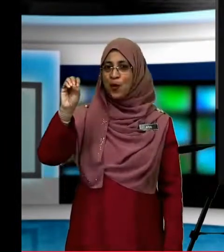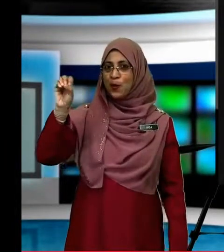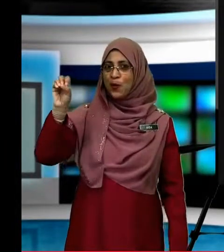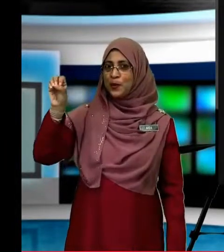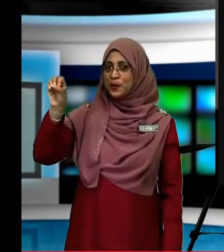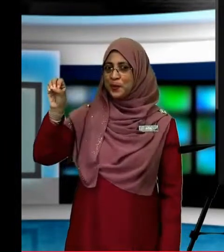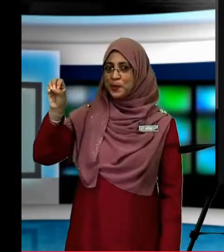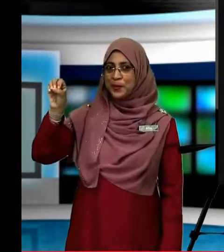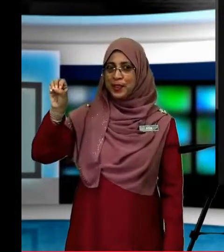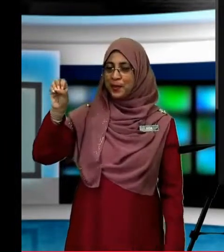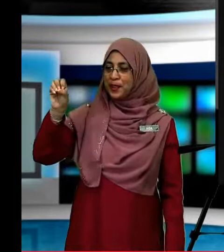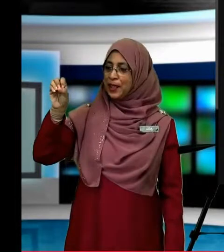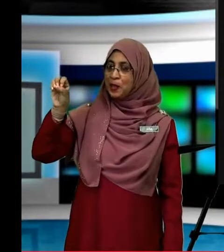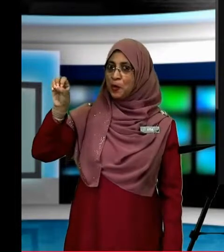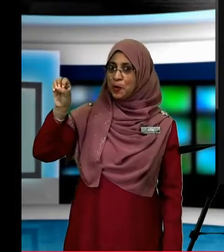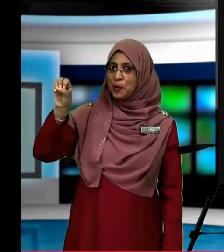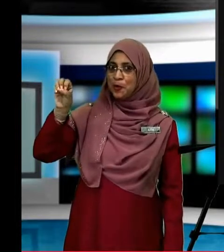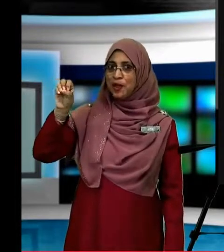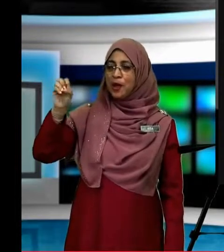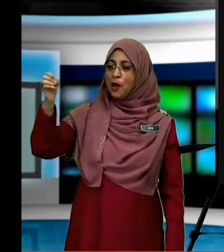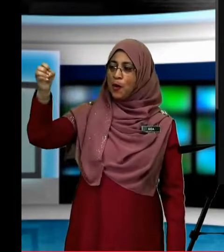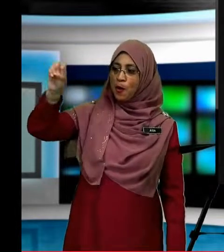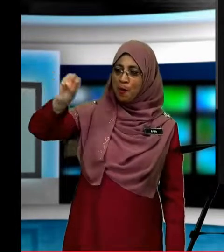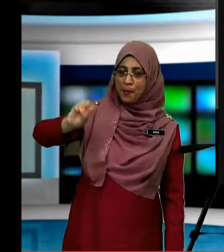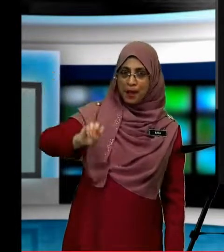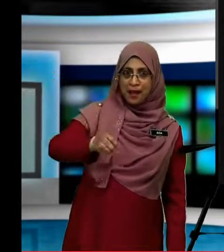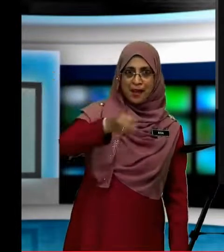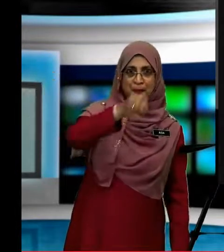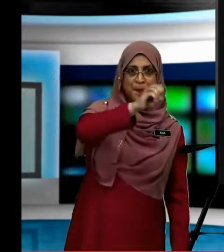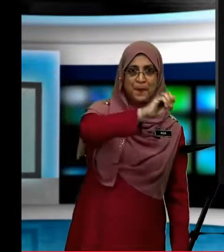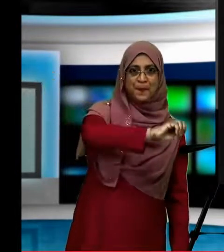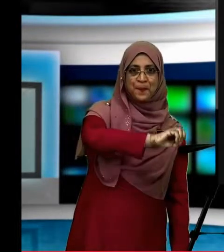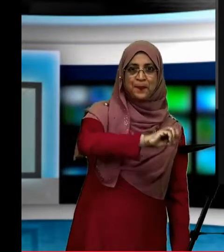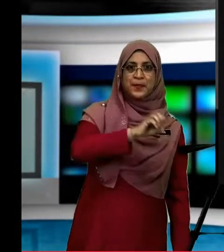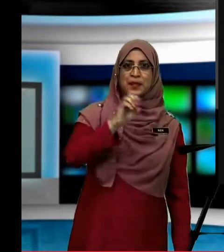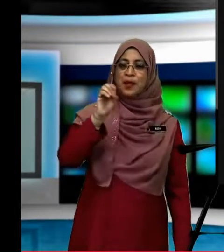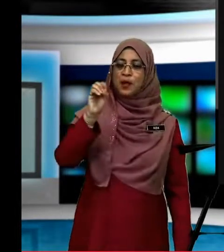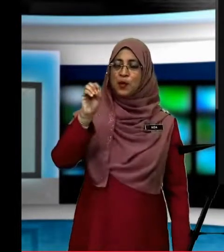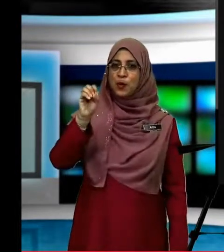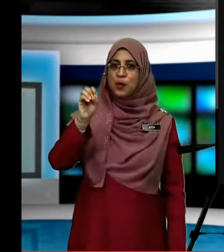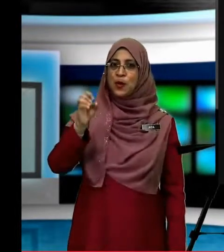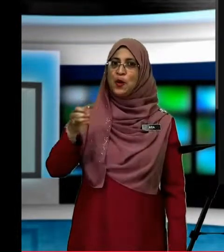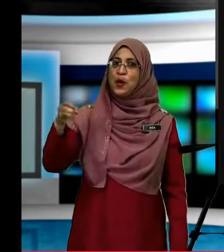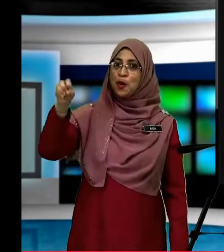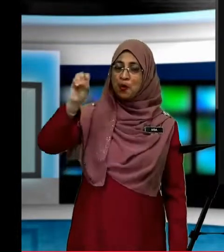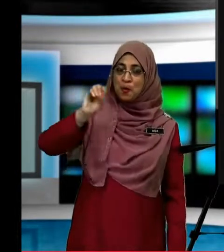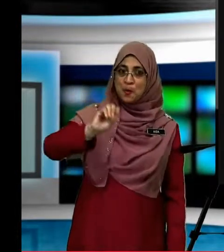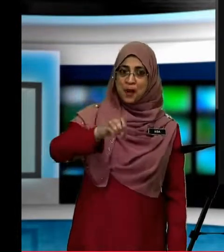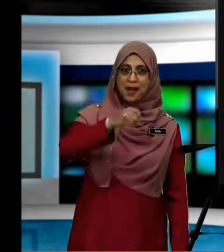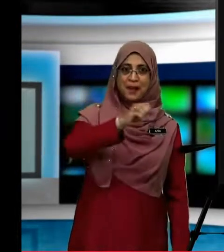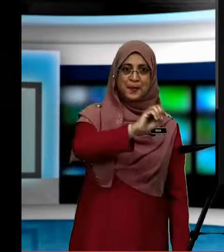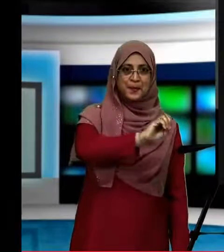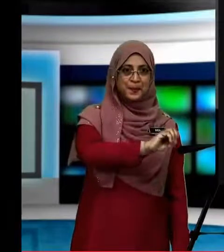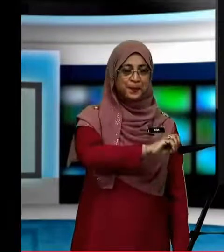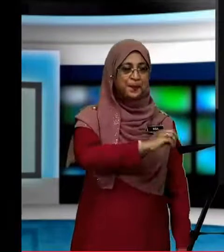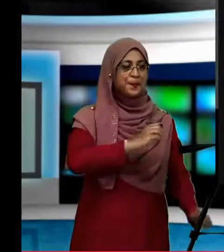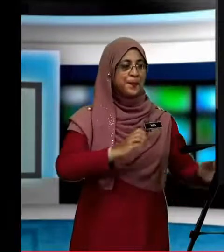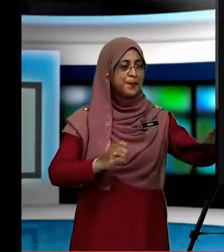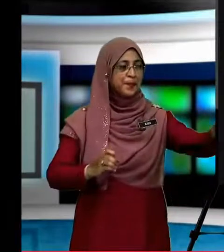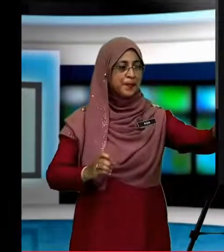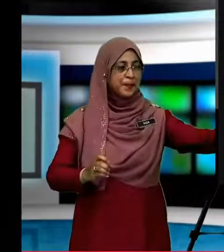hai oh mudah bukan wow ombak besar hai oh ombak